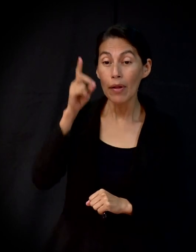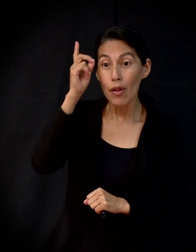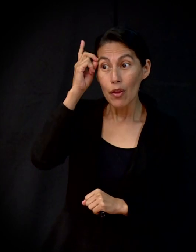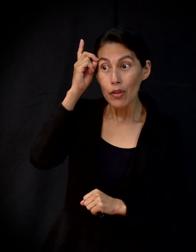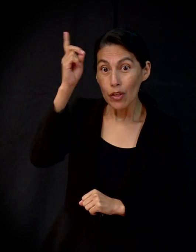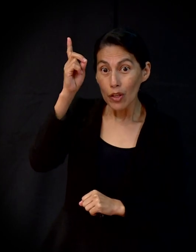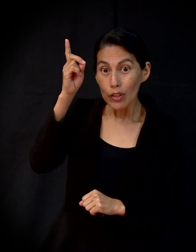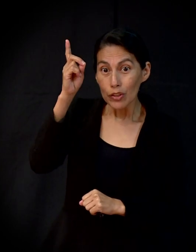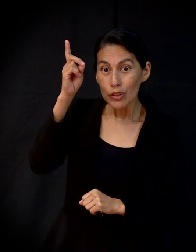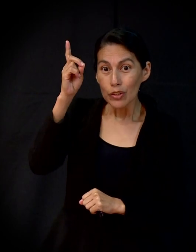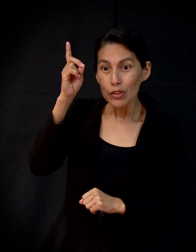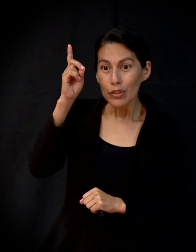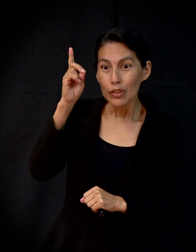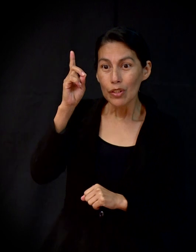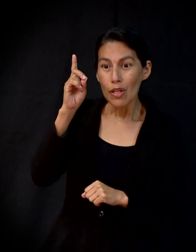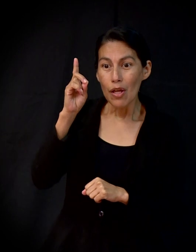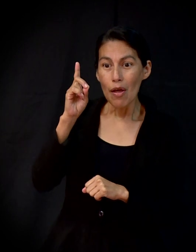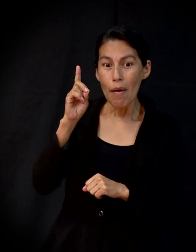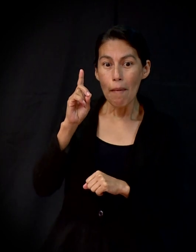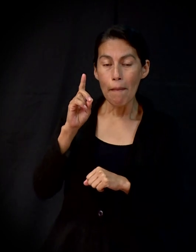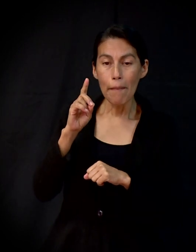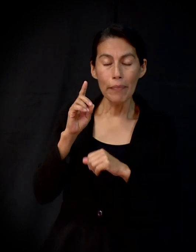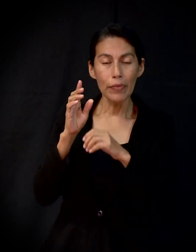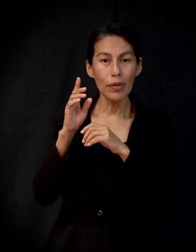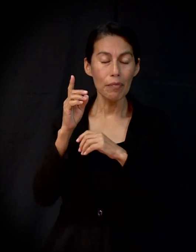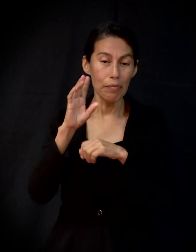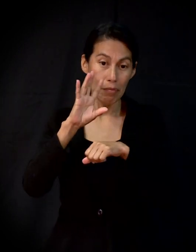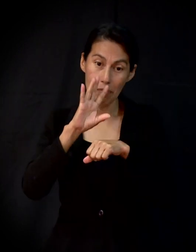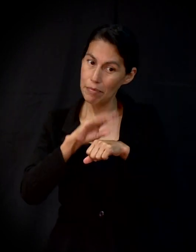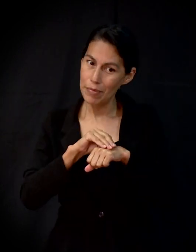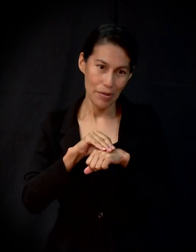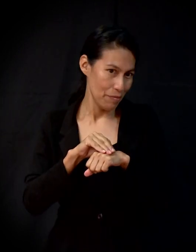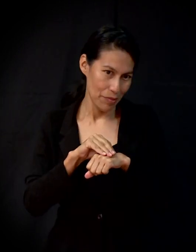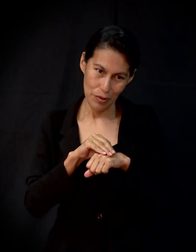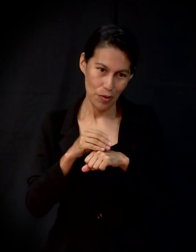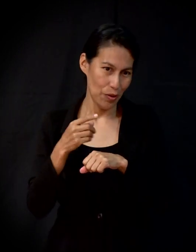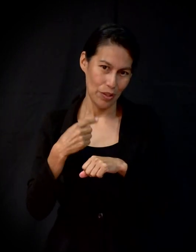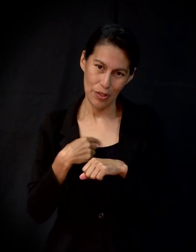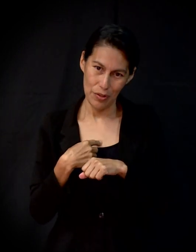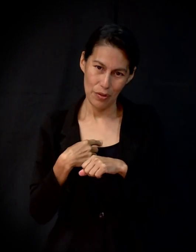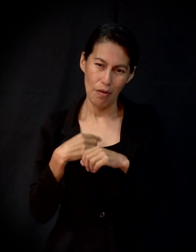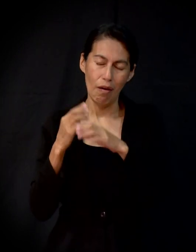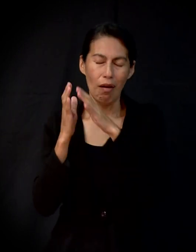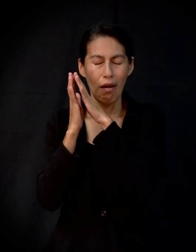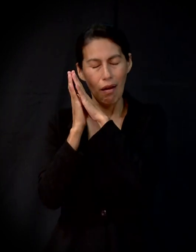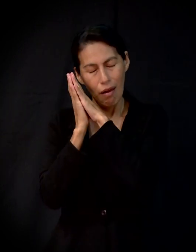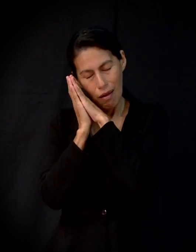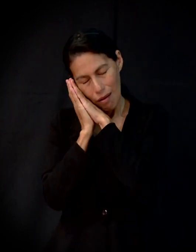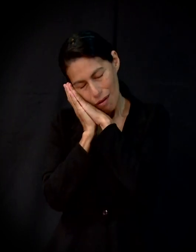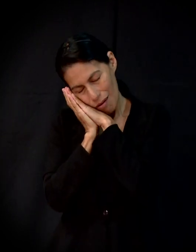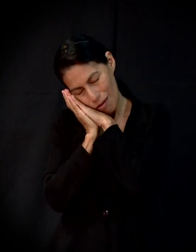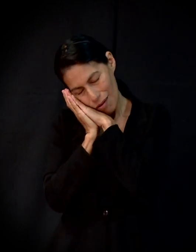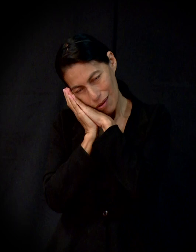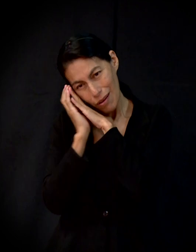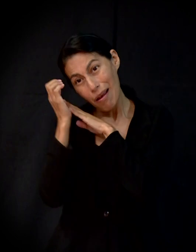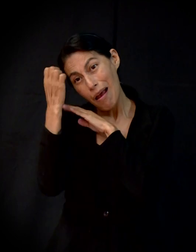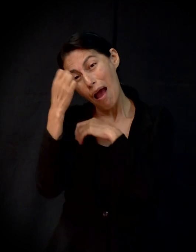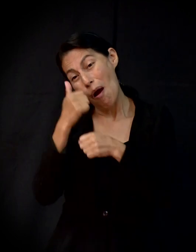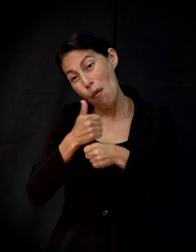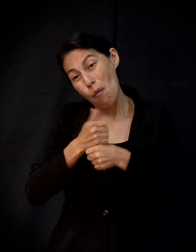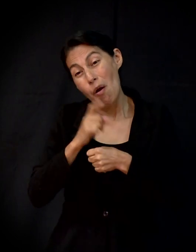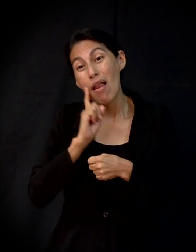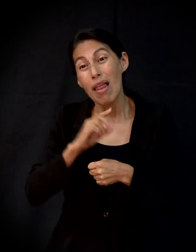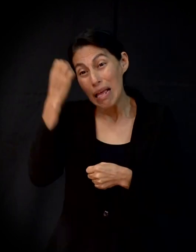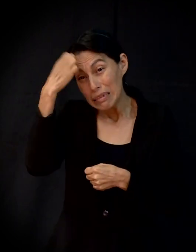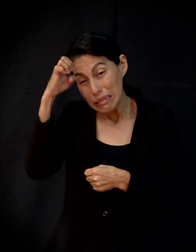dijo que tenía otra noche extrañando a mi abuelita. Y aunque tenía solo 4